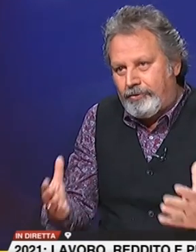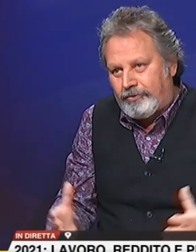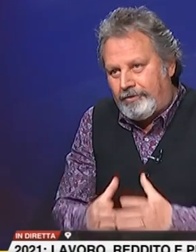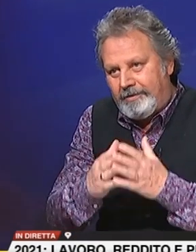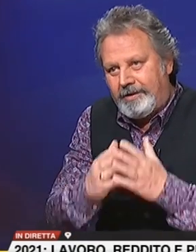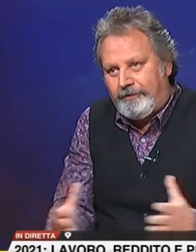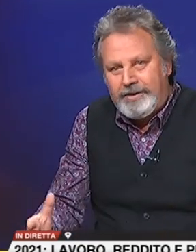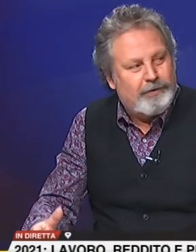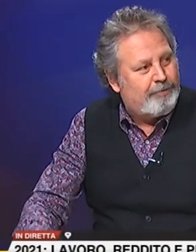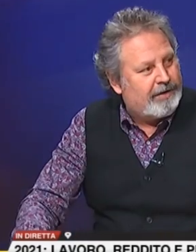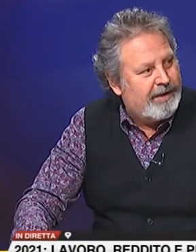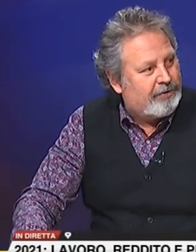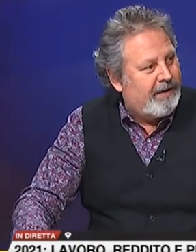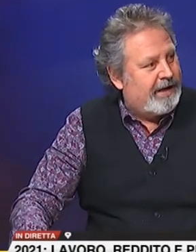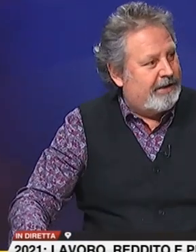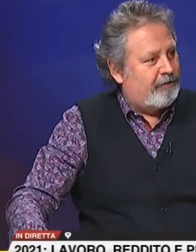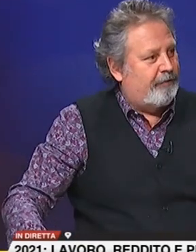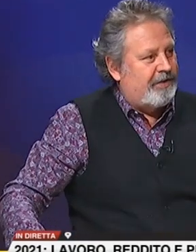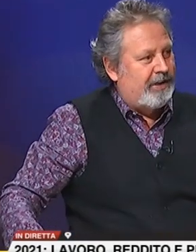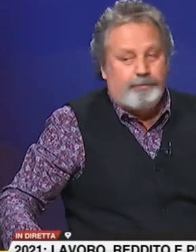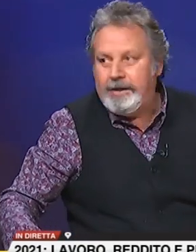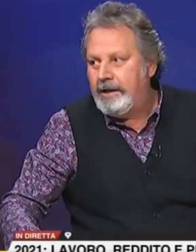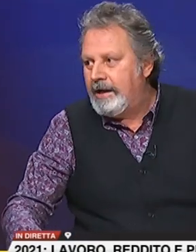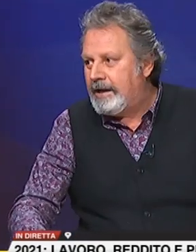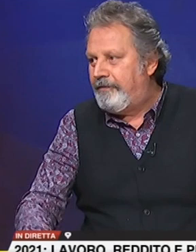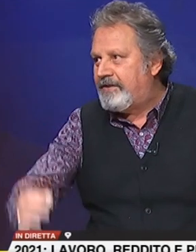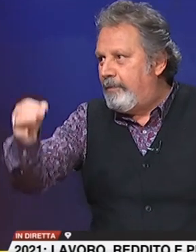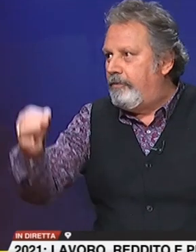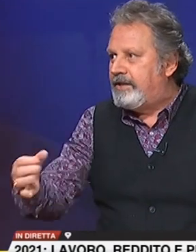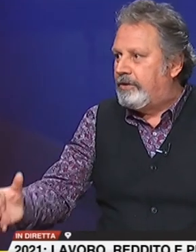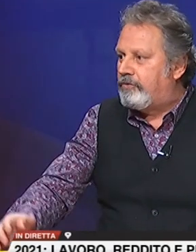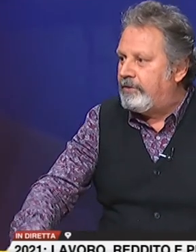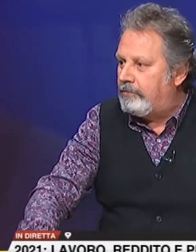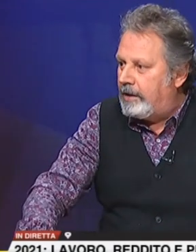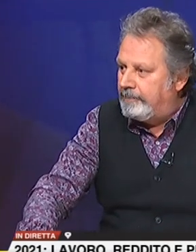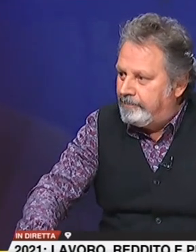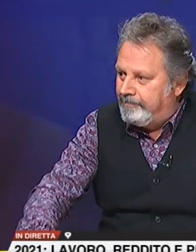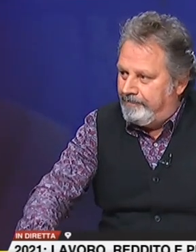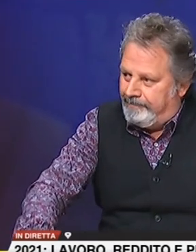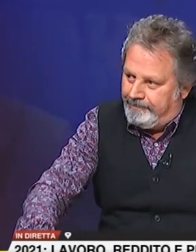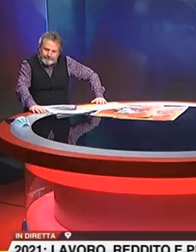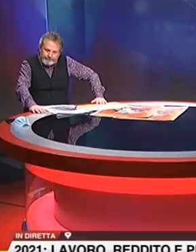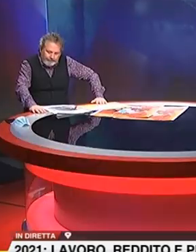l'eterno discorso, fissi un appuntamento, venga nei nostri uffici dello SPI che gli facciamo un vestito su misura.